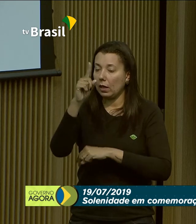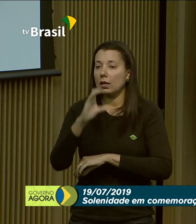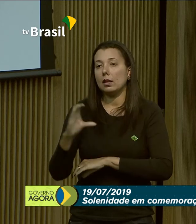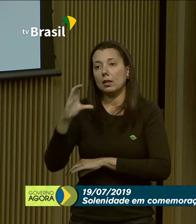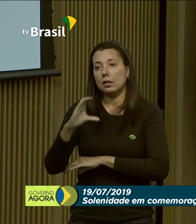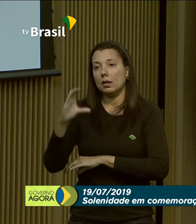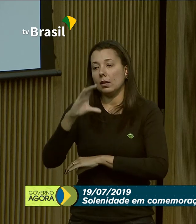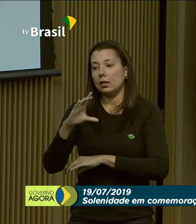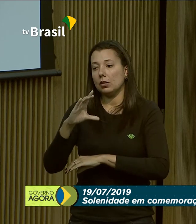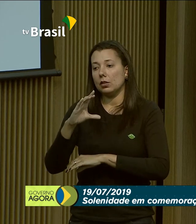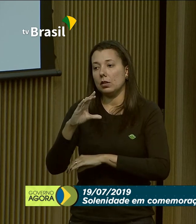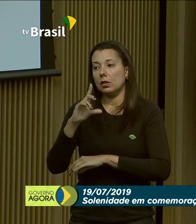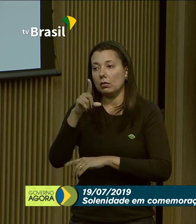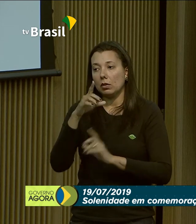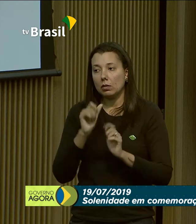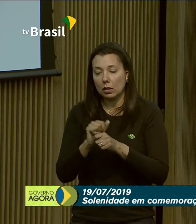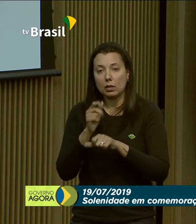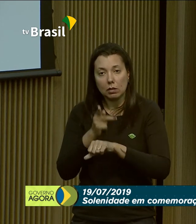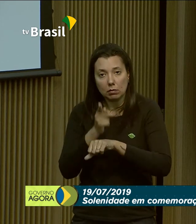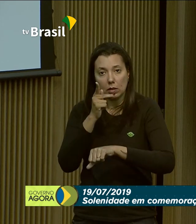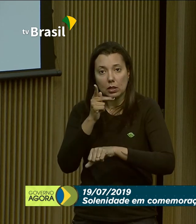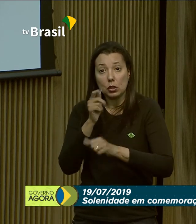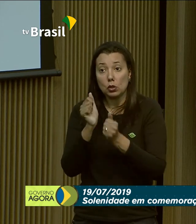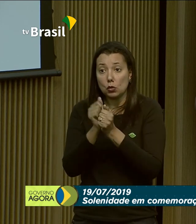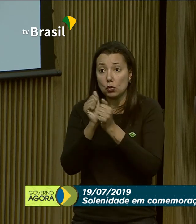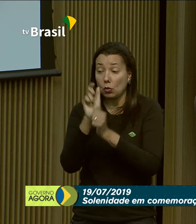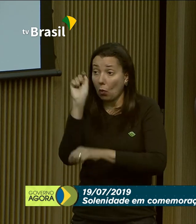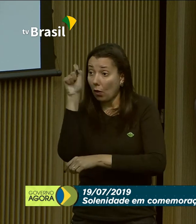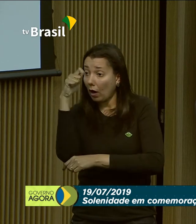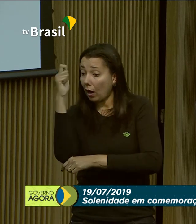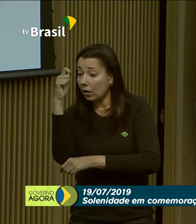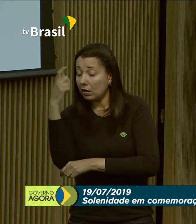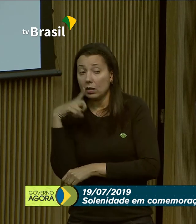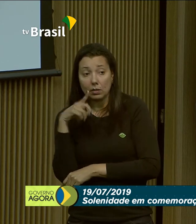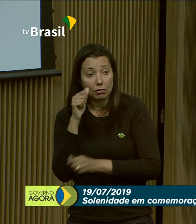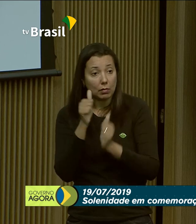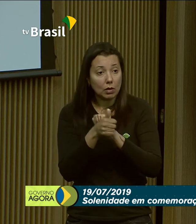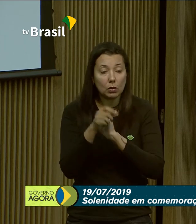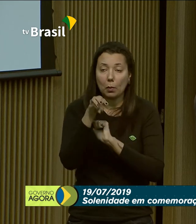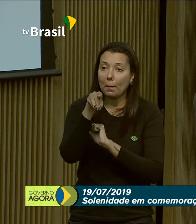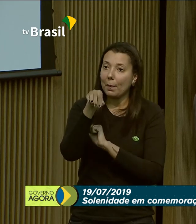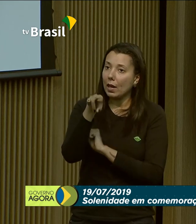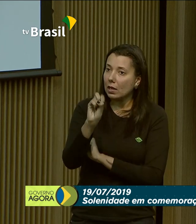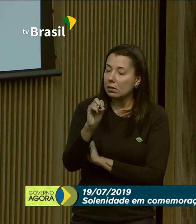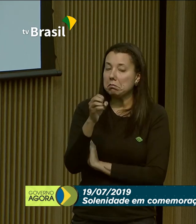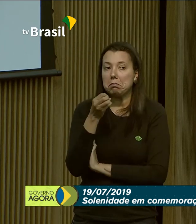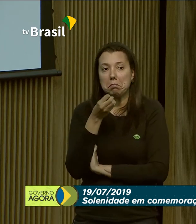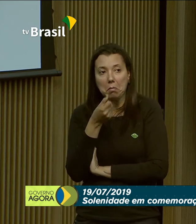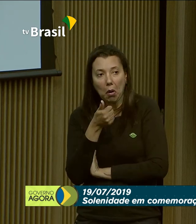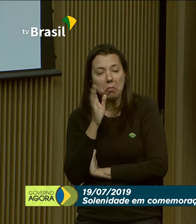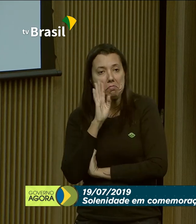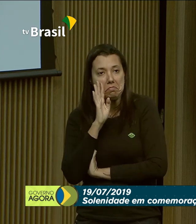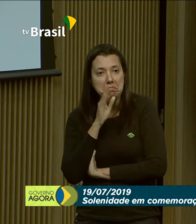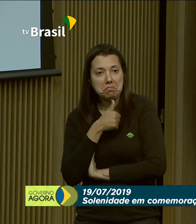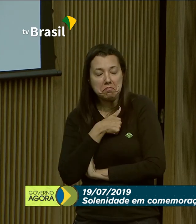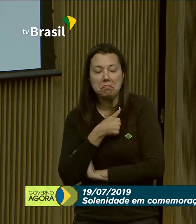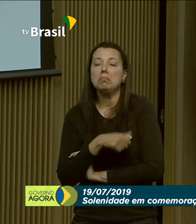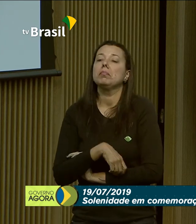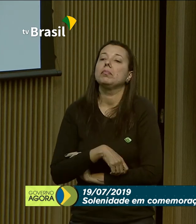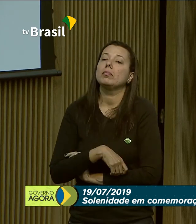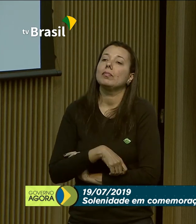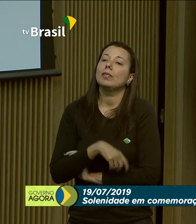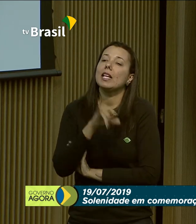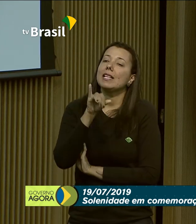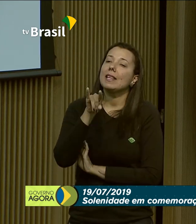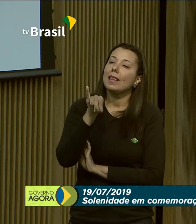classificada para a Copa do Mundo. E empatou com a Argentina e o goleiro ainda defendeu um pênalti do Messi. Que é um negócio. A Islândia